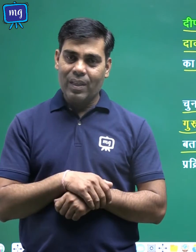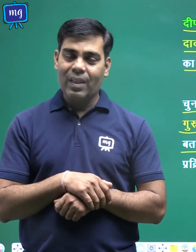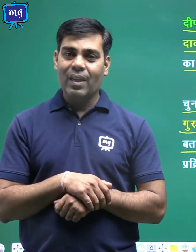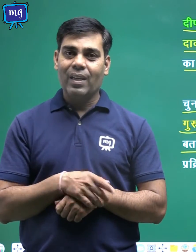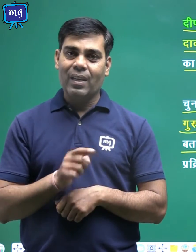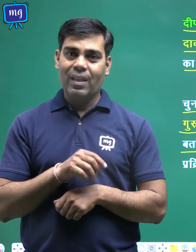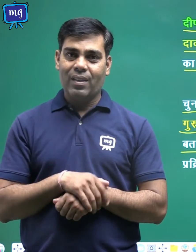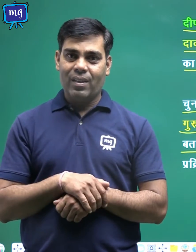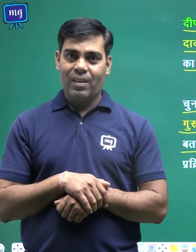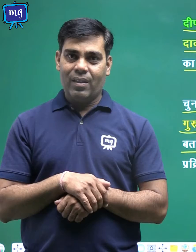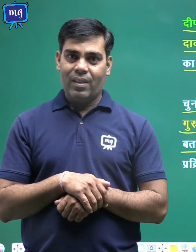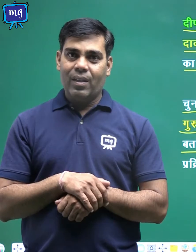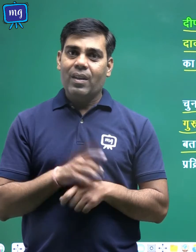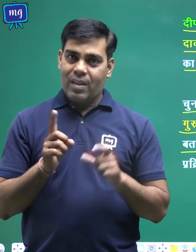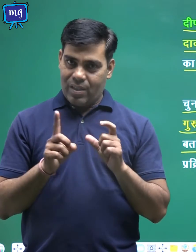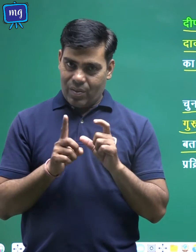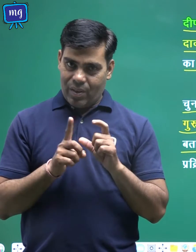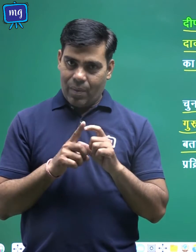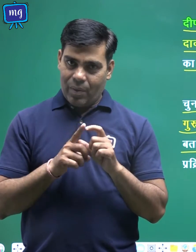कि लोकतंत्र में